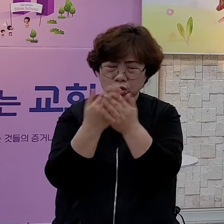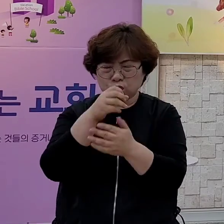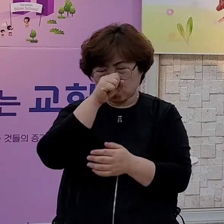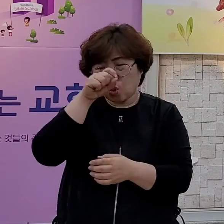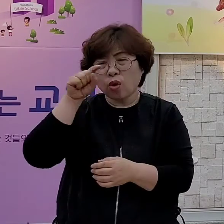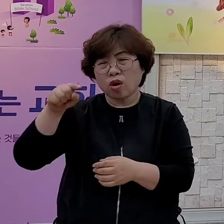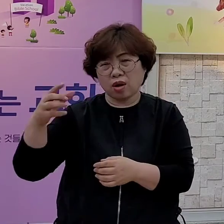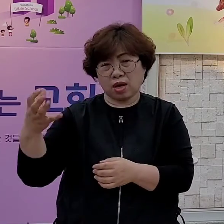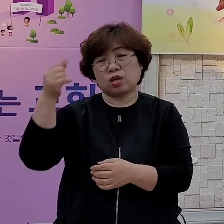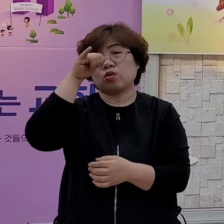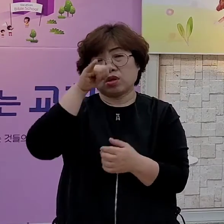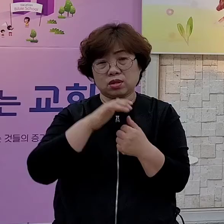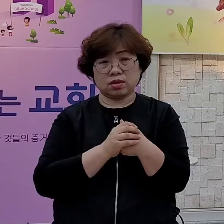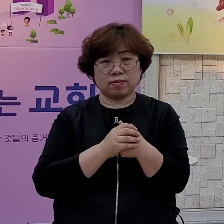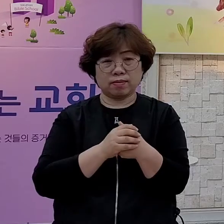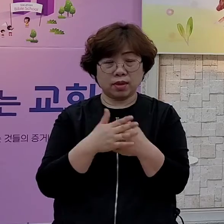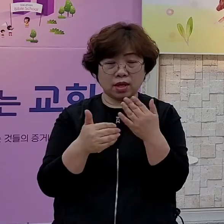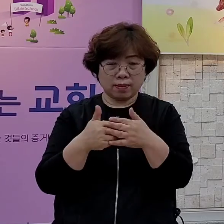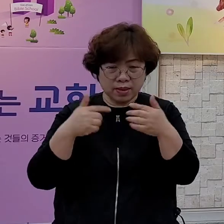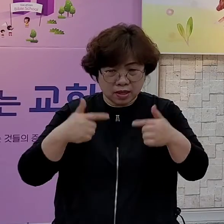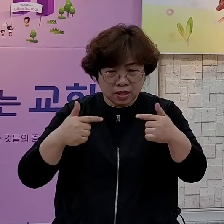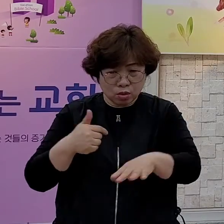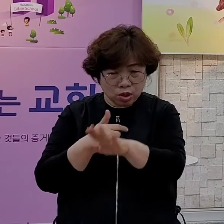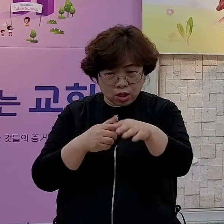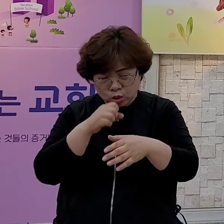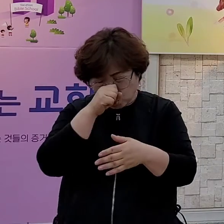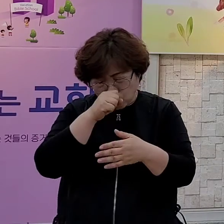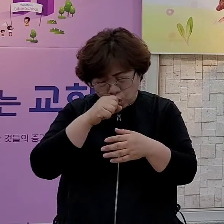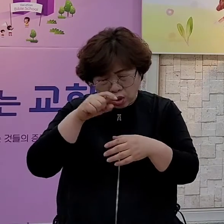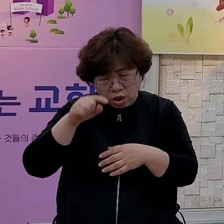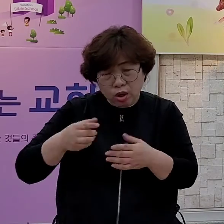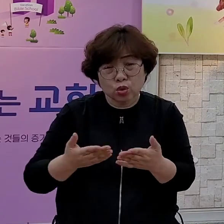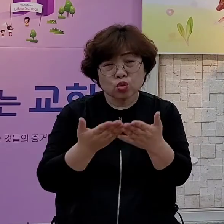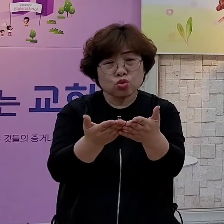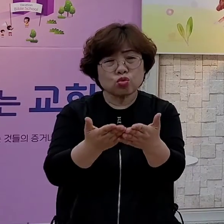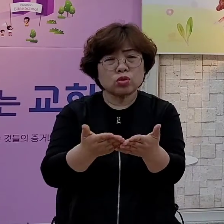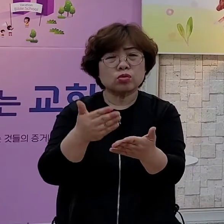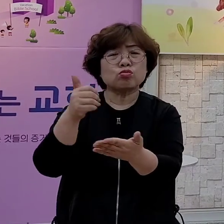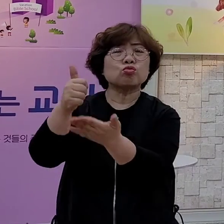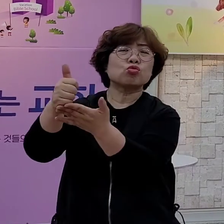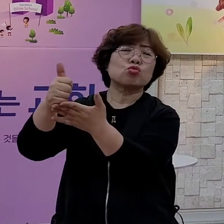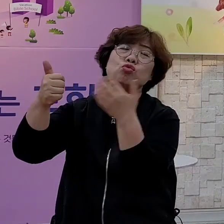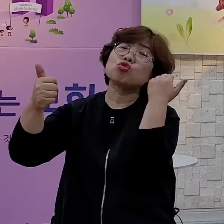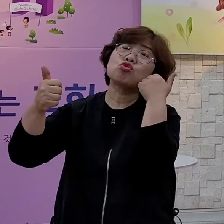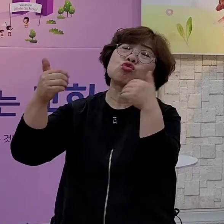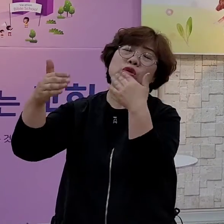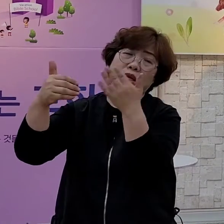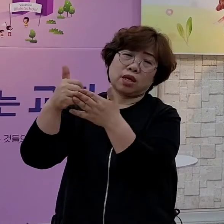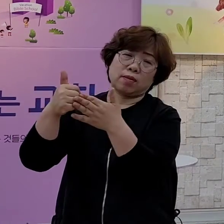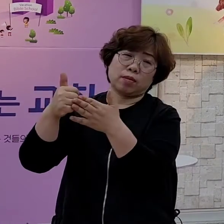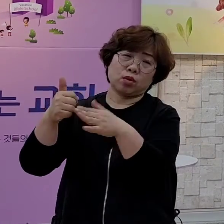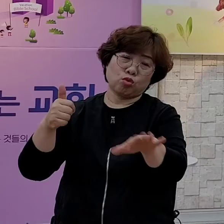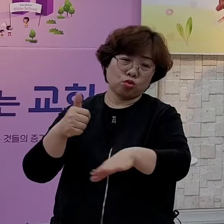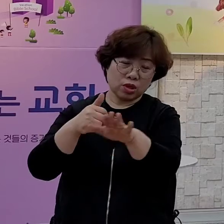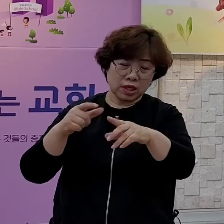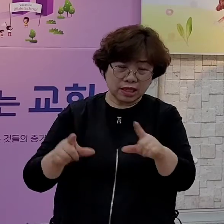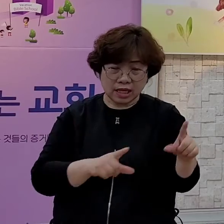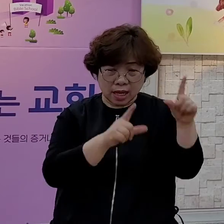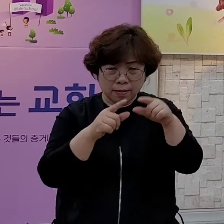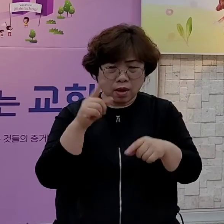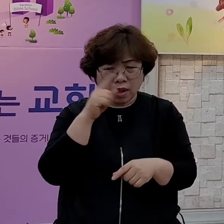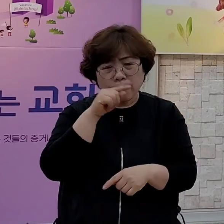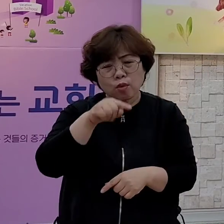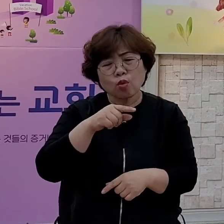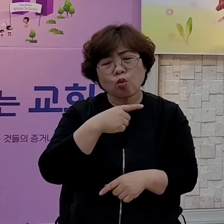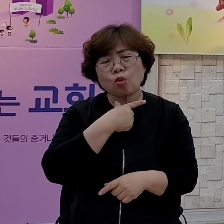사실 늘 좋은 것 주시는 분이십니다. 우리 삶에 나쁜 것, 옳은 것 원하지 않는 분이 우리 하나님이세요.